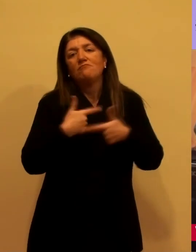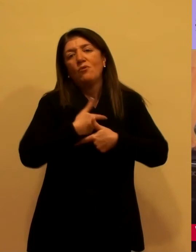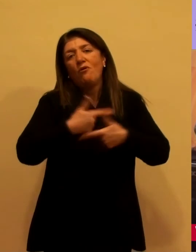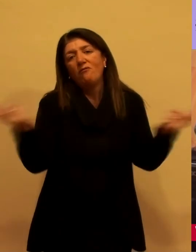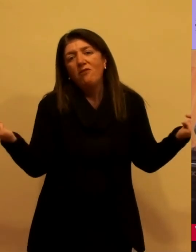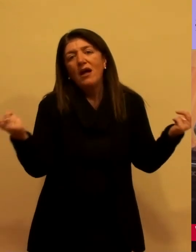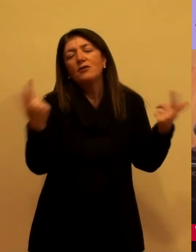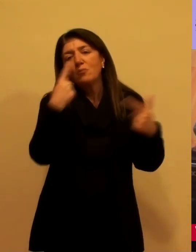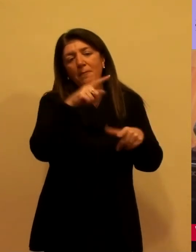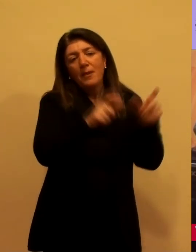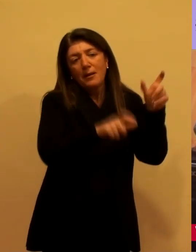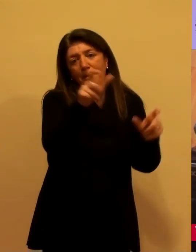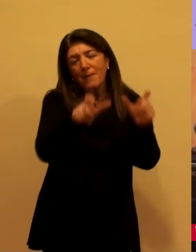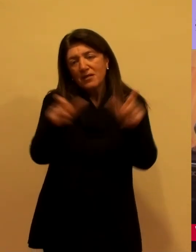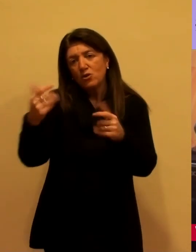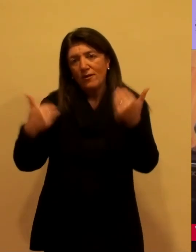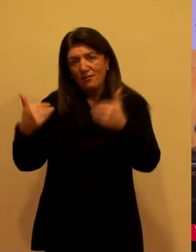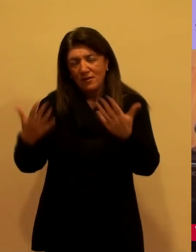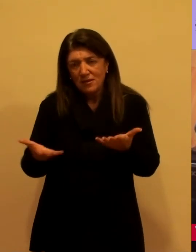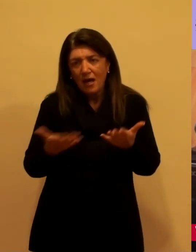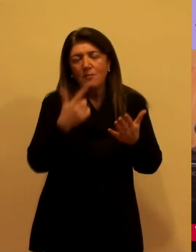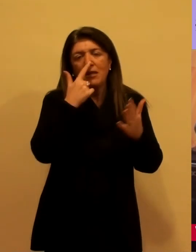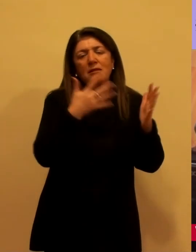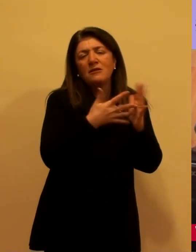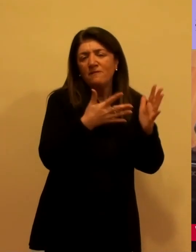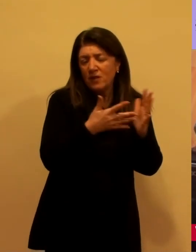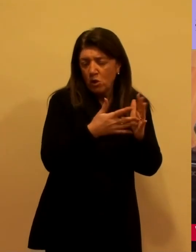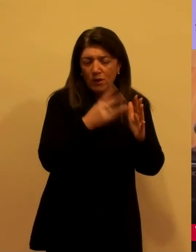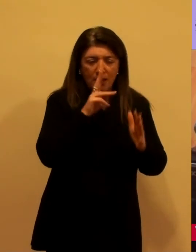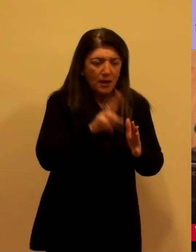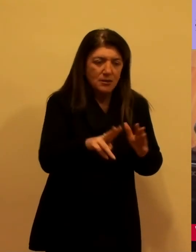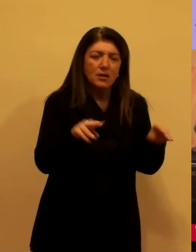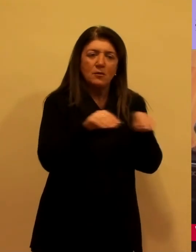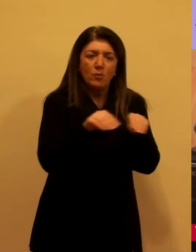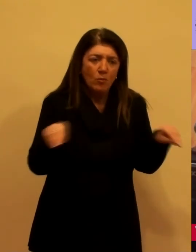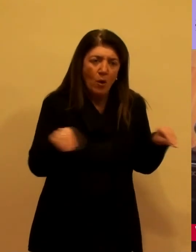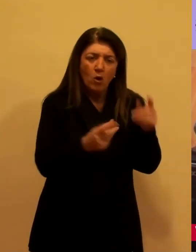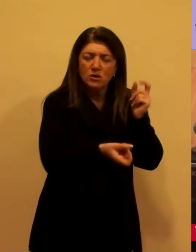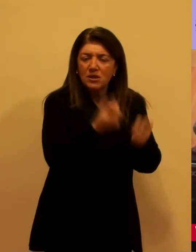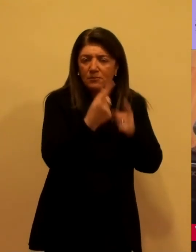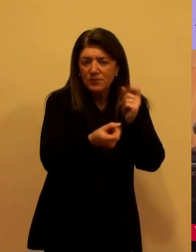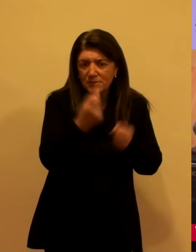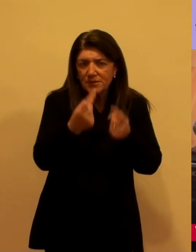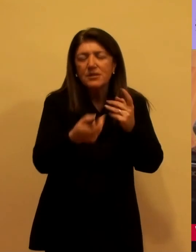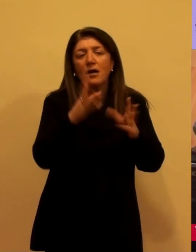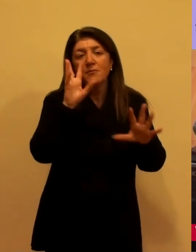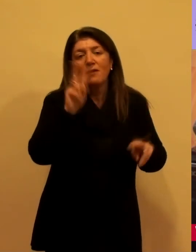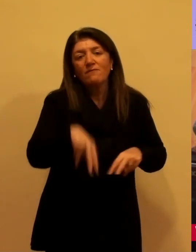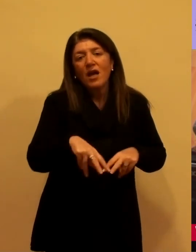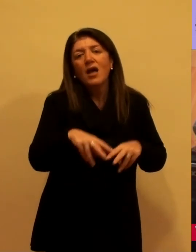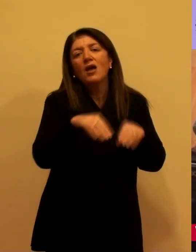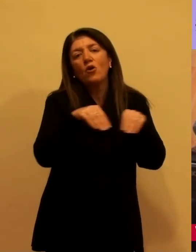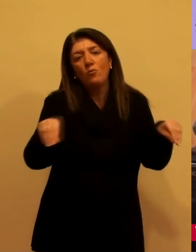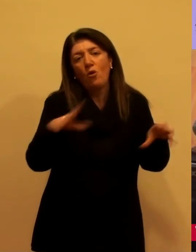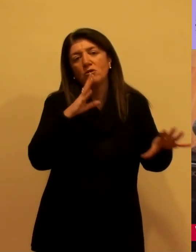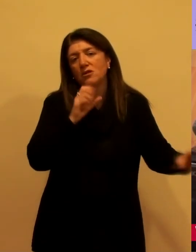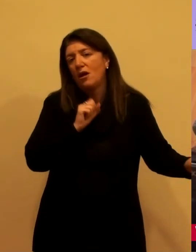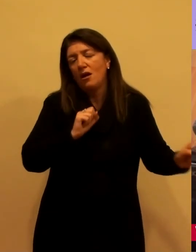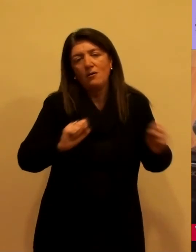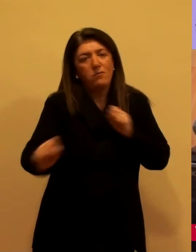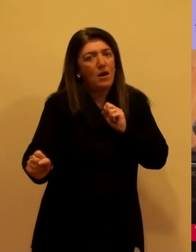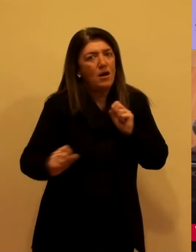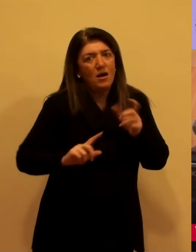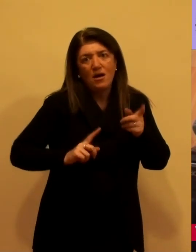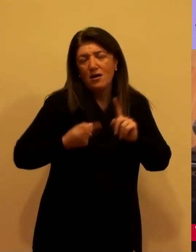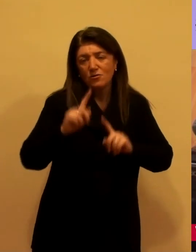per persone con disabilità, con tutta la difficoltà di una mostra che fortunatamente ha tantissimo successo, però ovviamente ci sono dei momenti